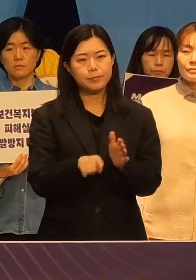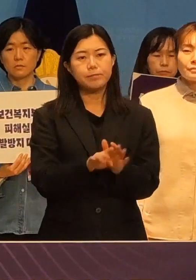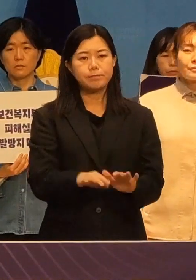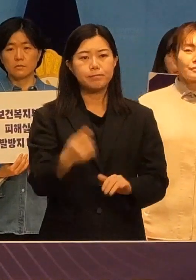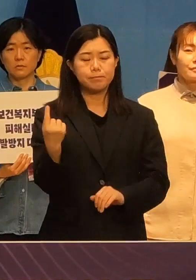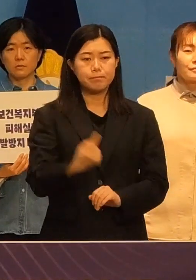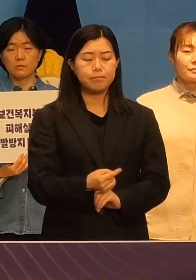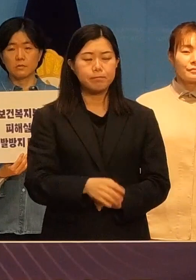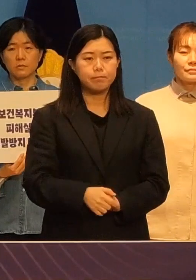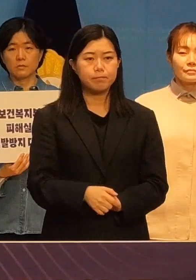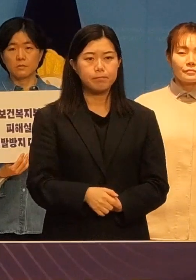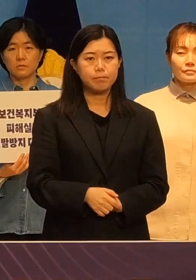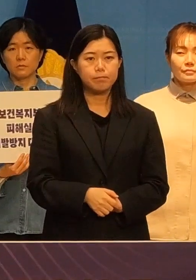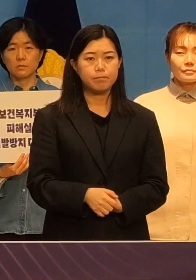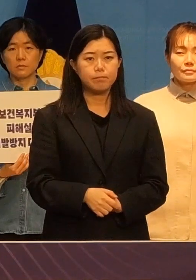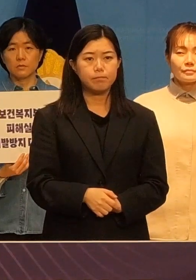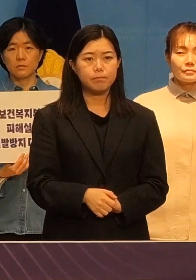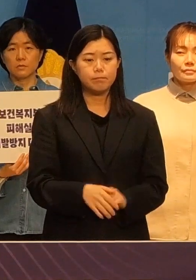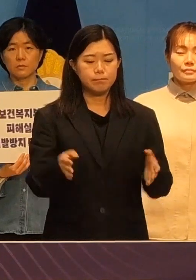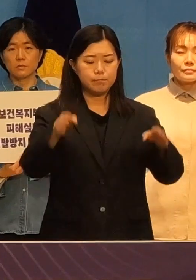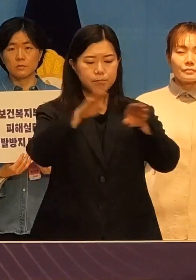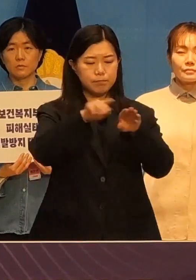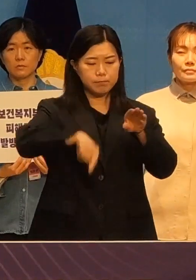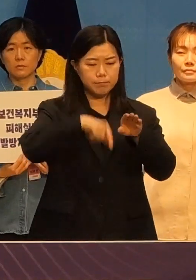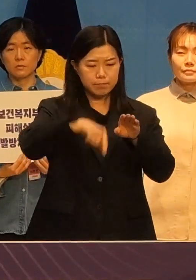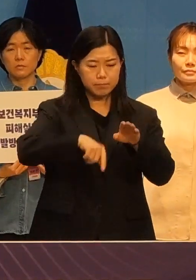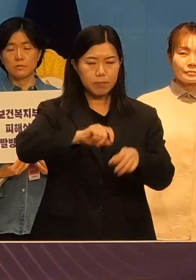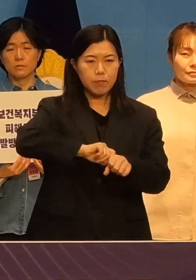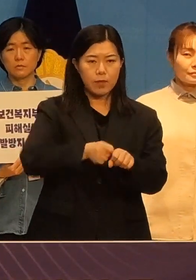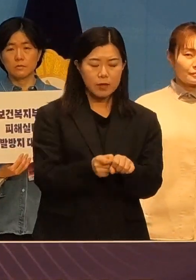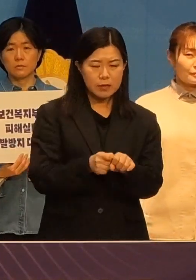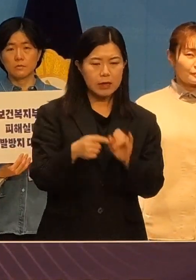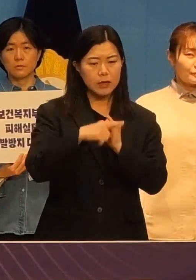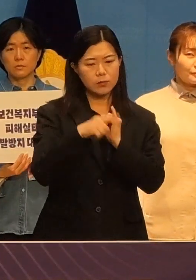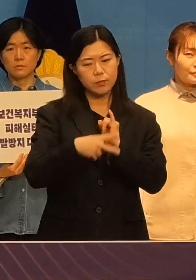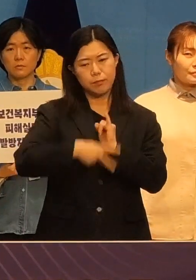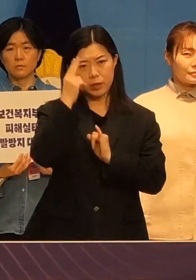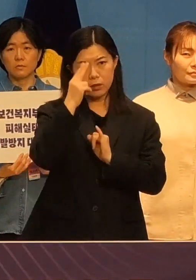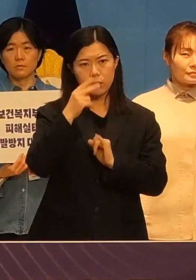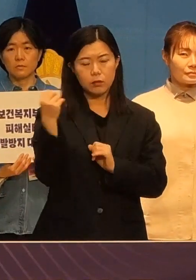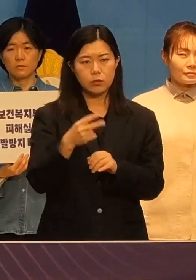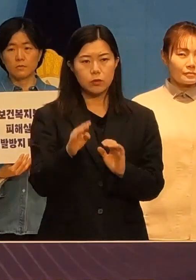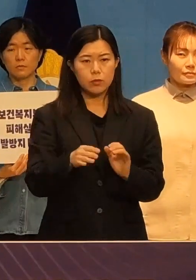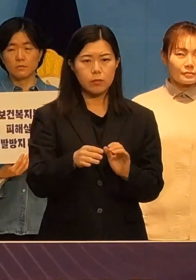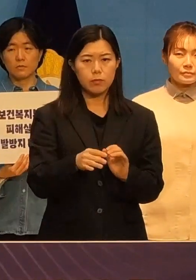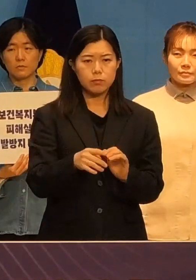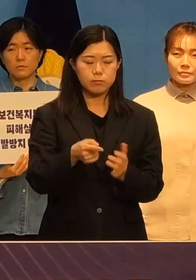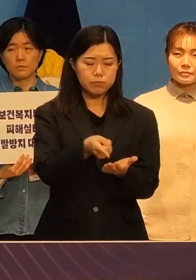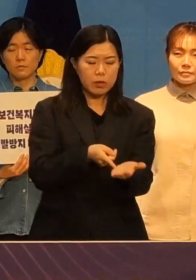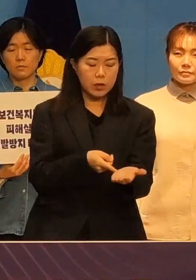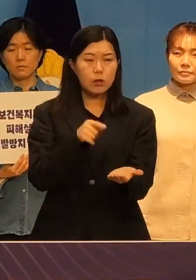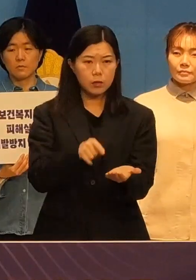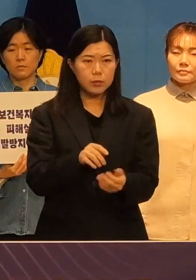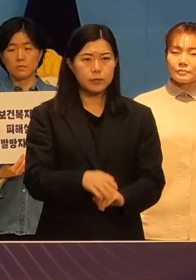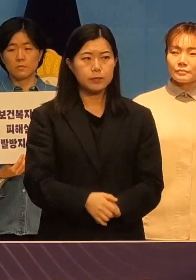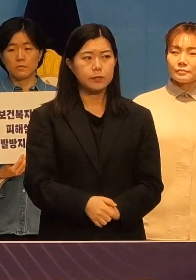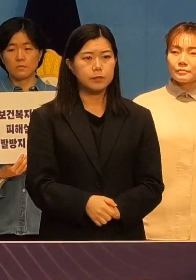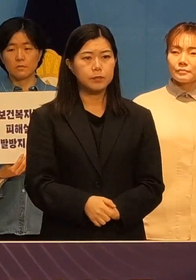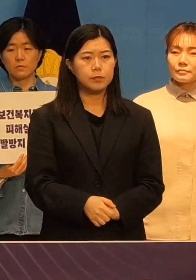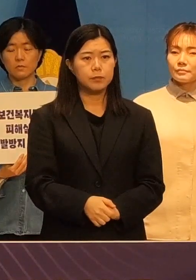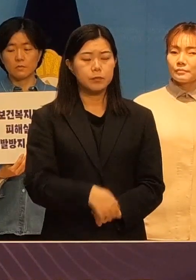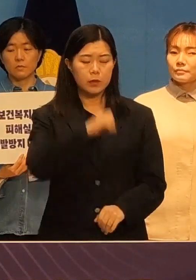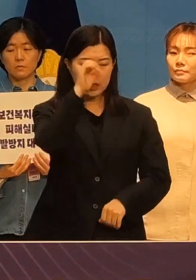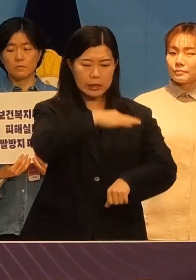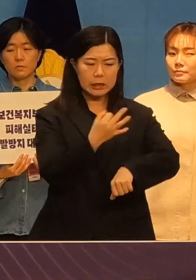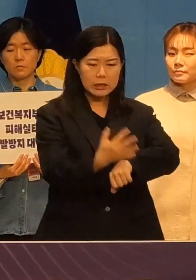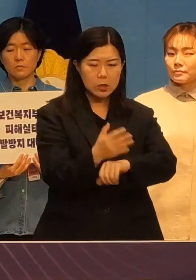섰습니다. 시설 내 강제 불임과 강제 피임 시술은 단순한